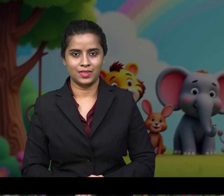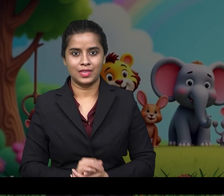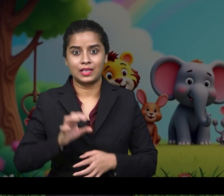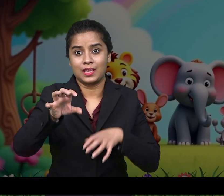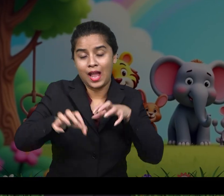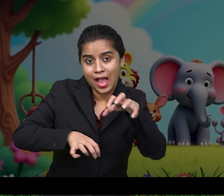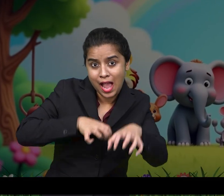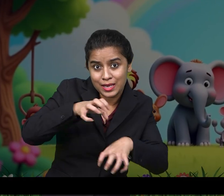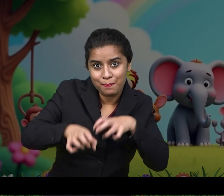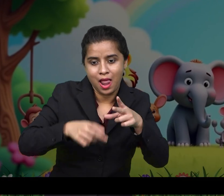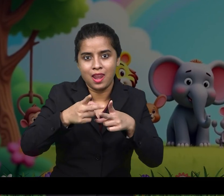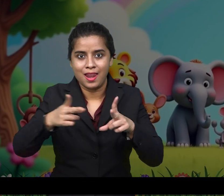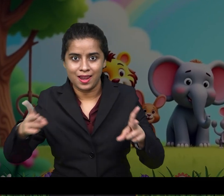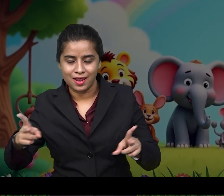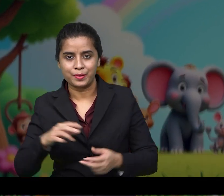जानवर,